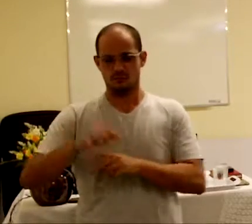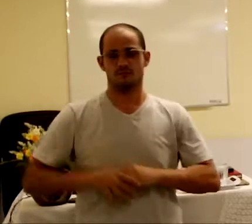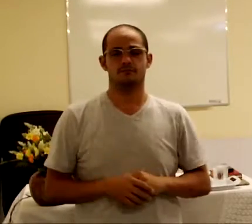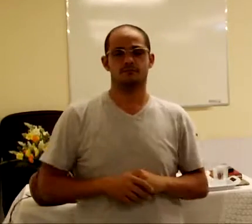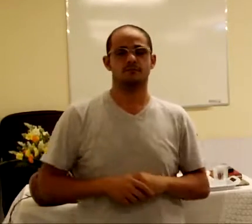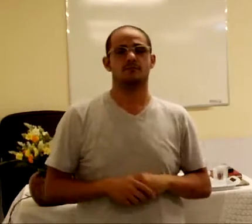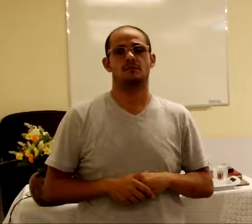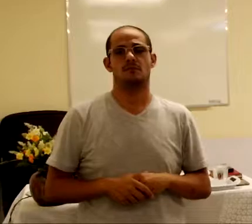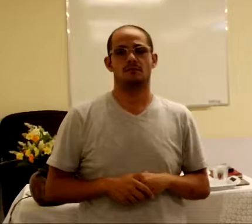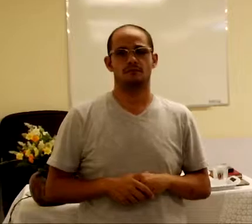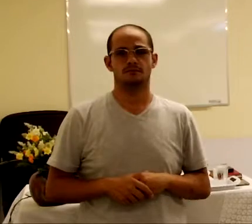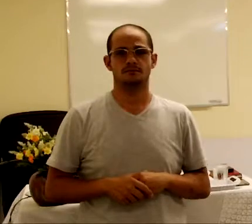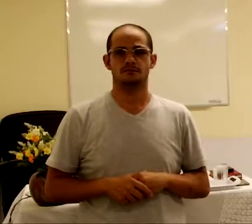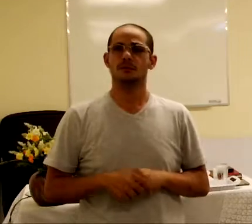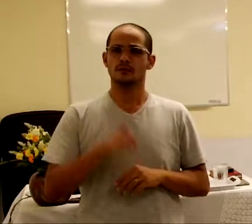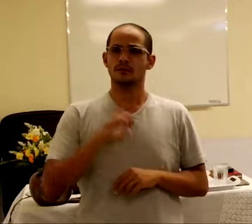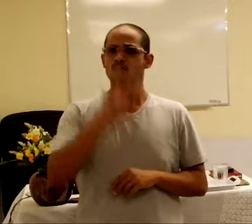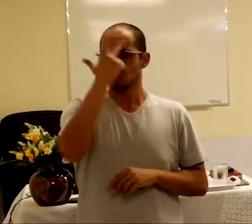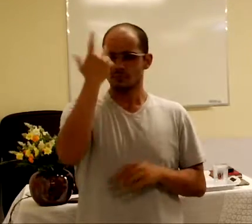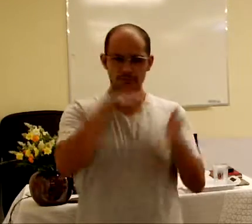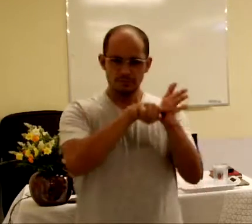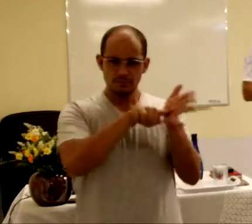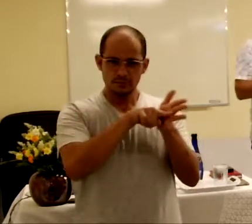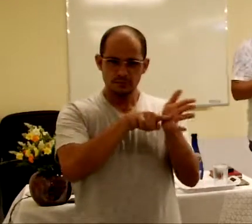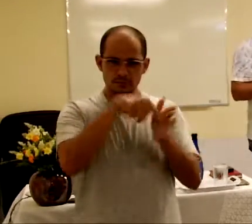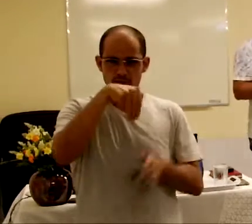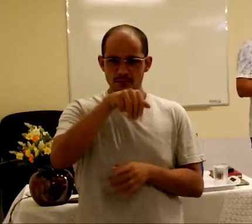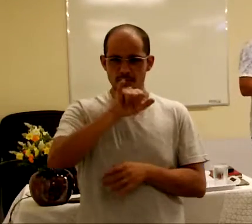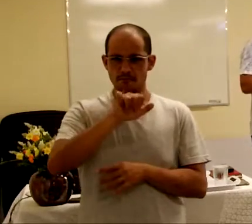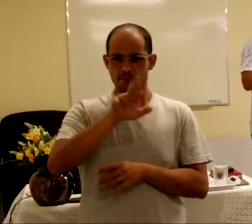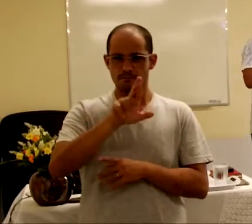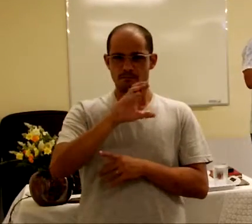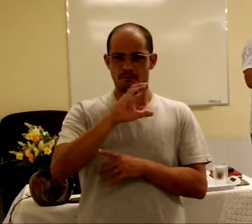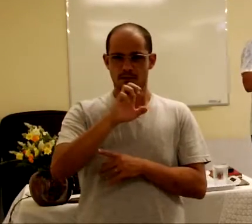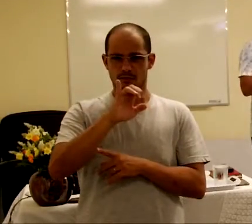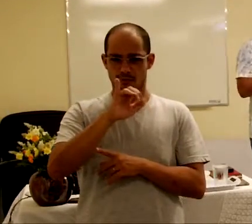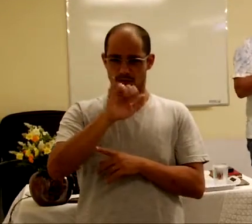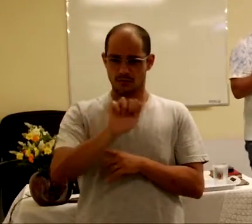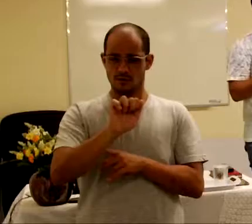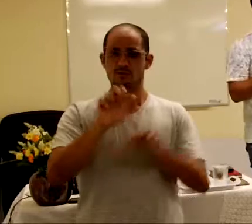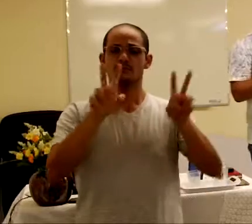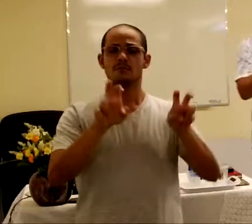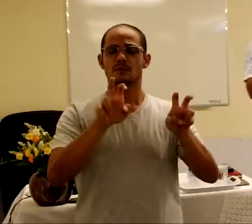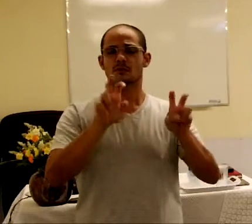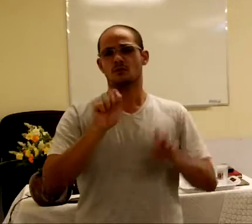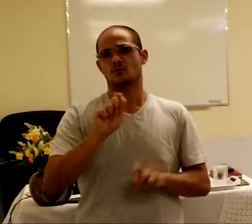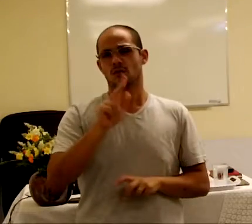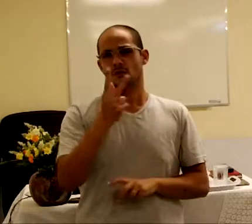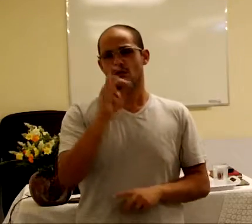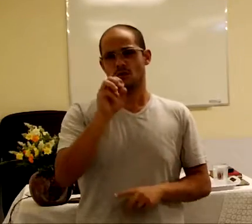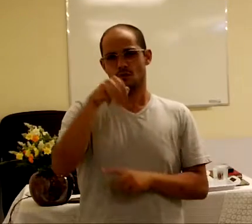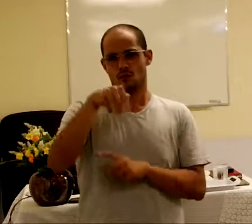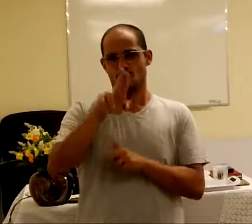Deus. Tem um estudioso da religião chamado Mircea Eliade, que até cunhou a expressão homos